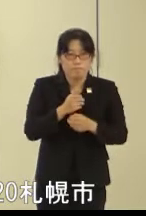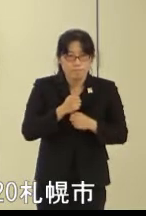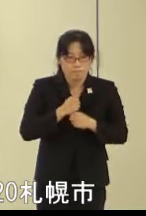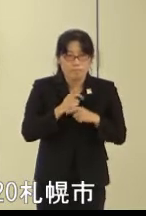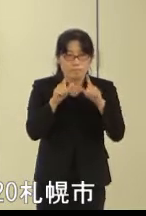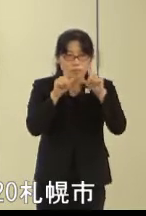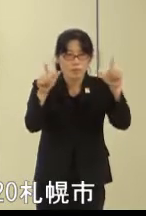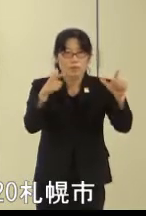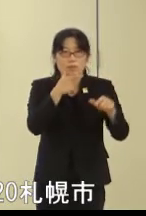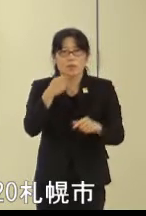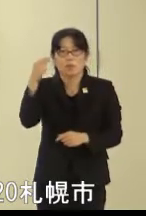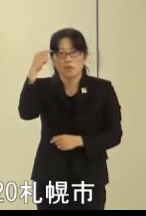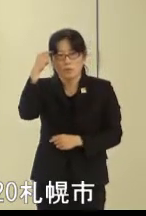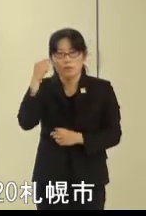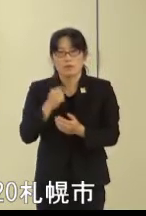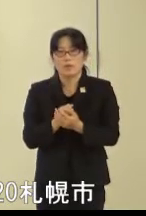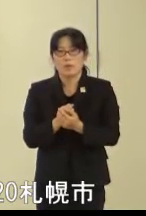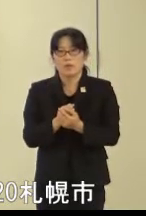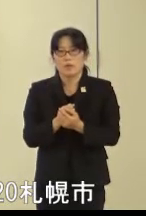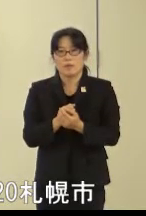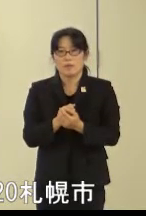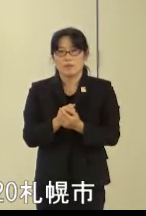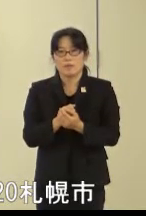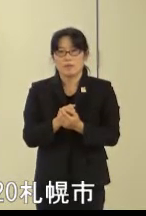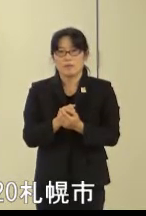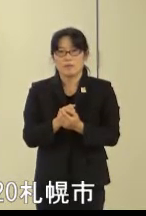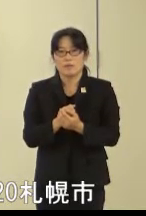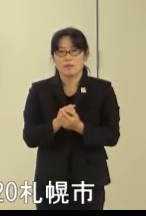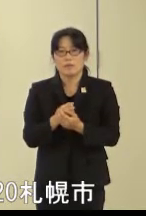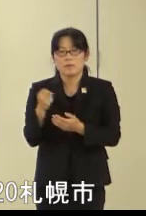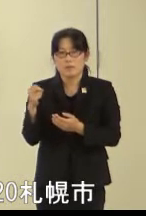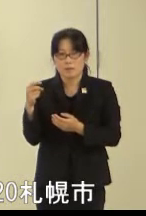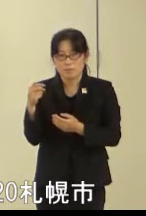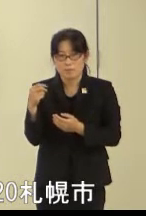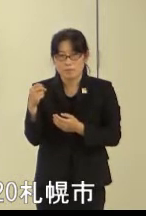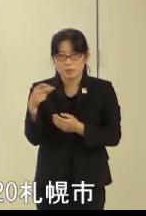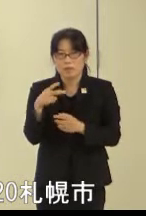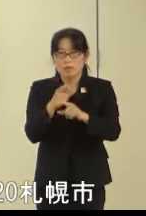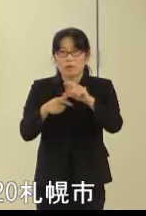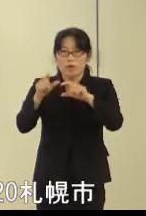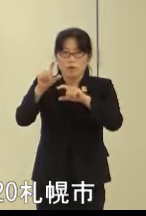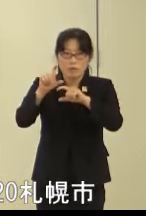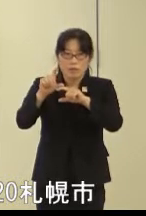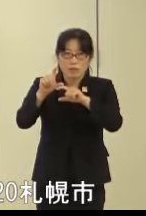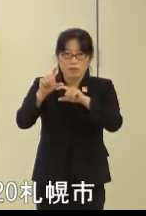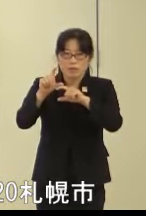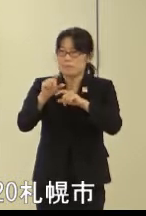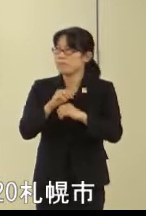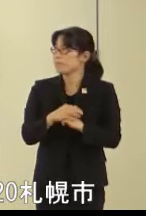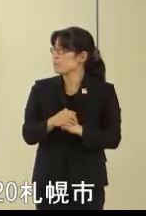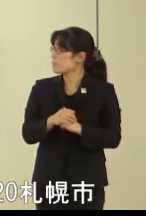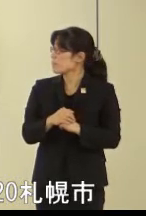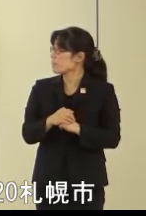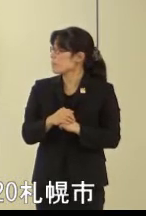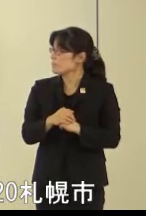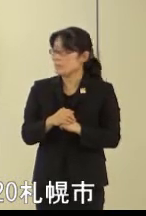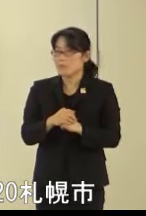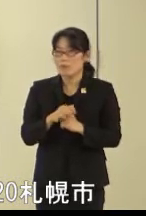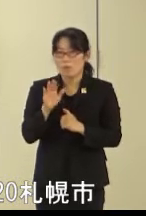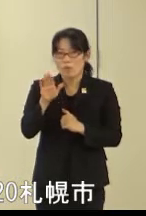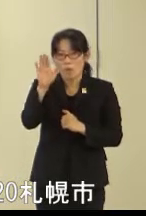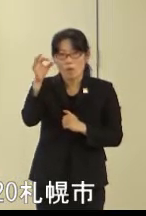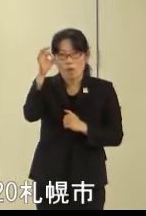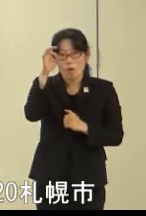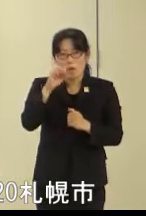思います9話入ってですねこれまでの活動に加えてよりこの感染防止対策